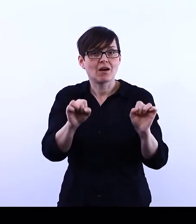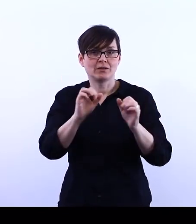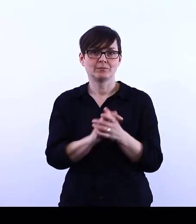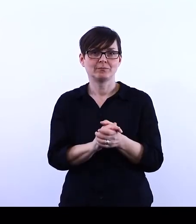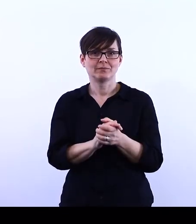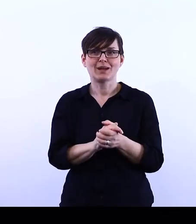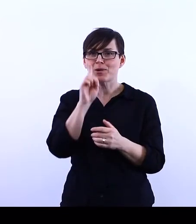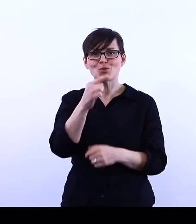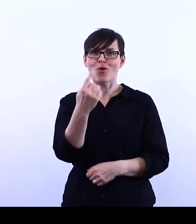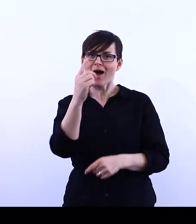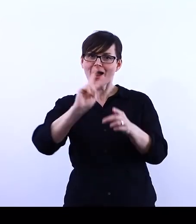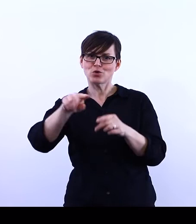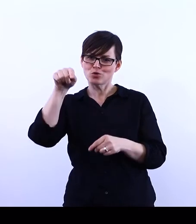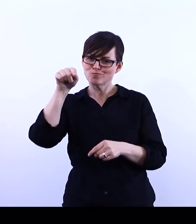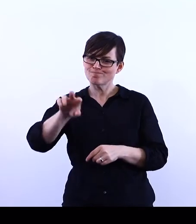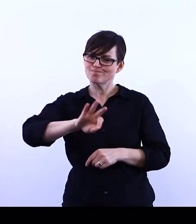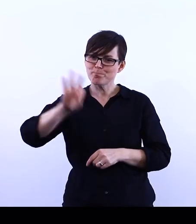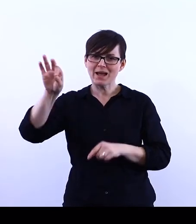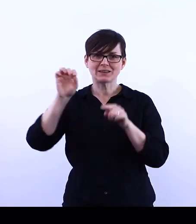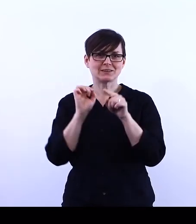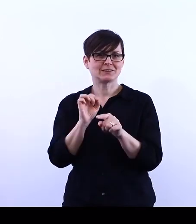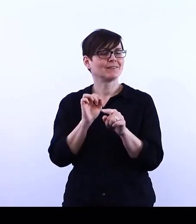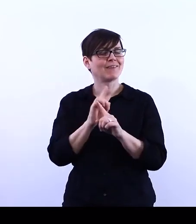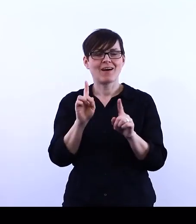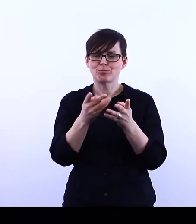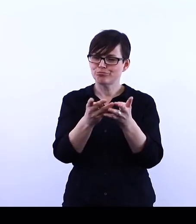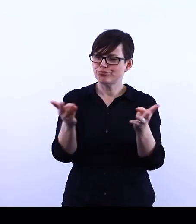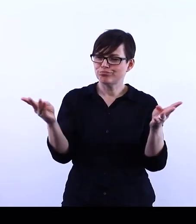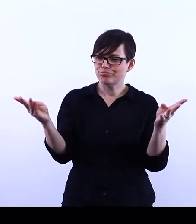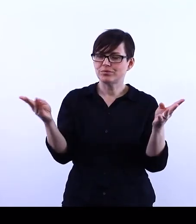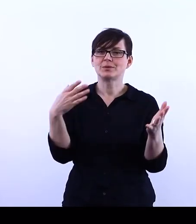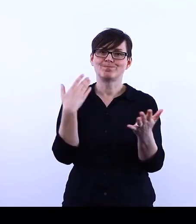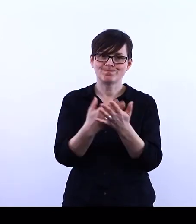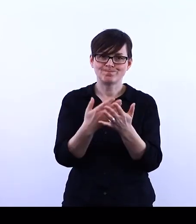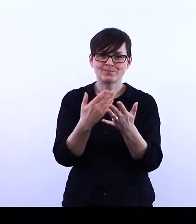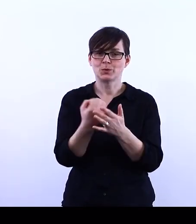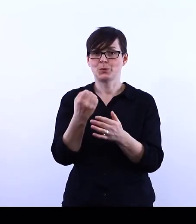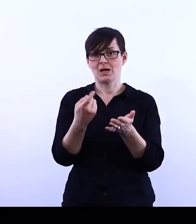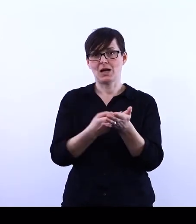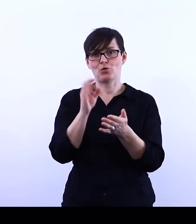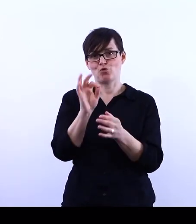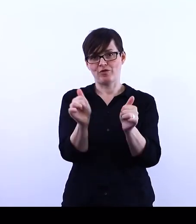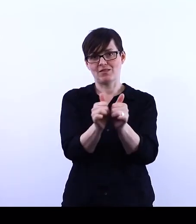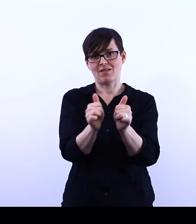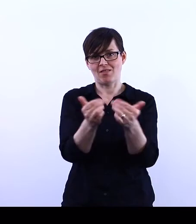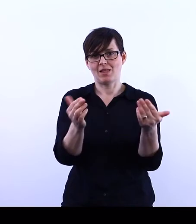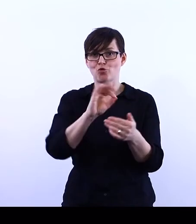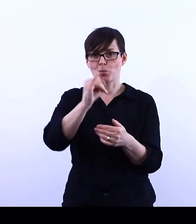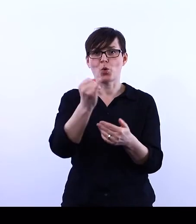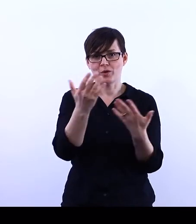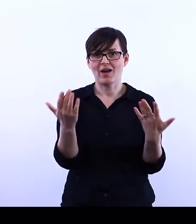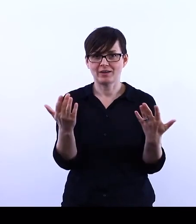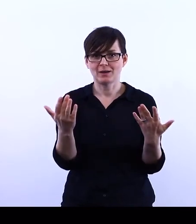nicht das eine digitale Tool. Und das ist das, was die große Herausforderung für diese Tandems ist, aus dem großen Kanon der